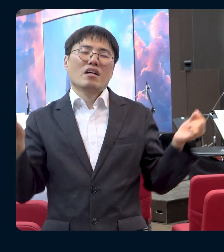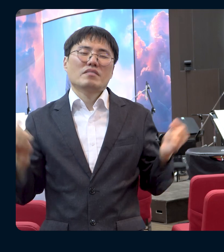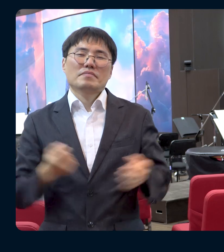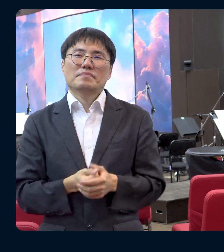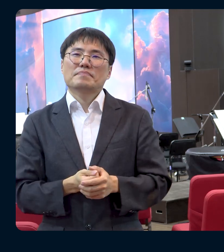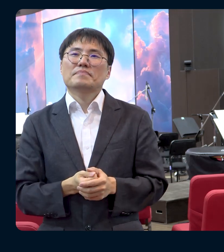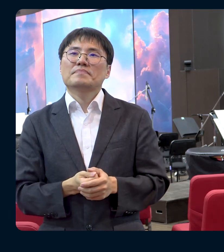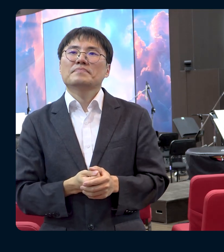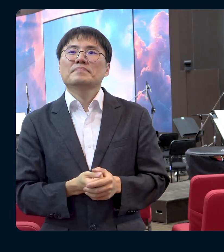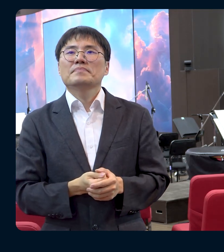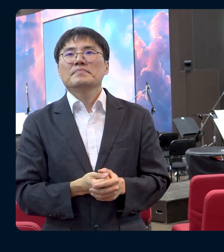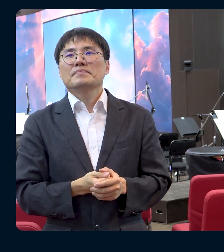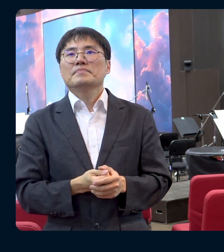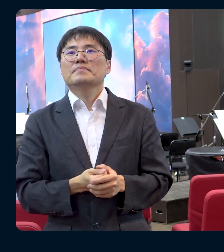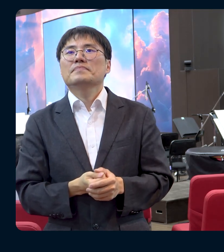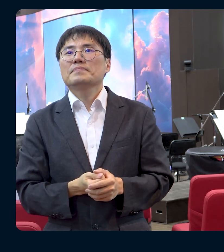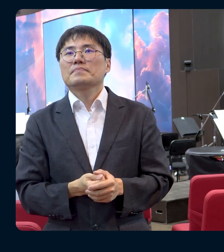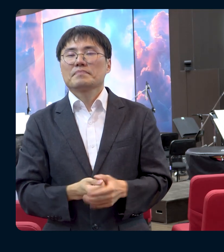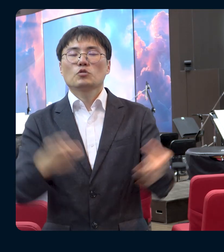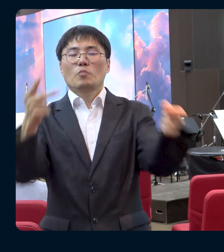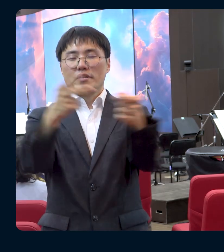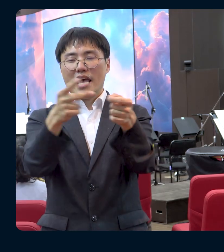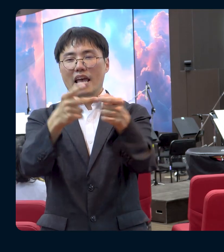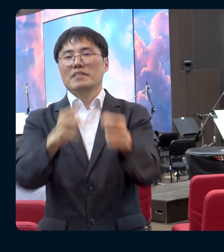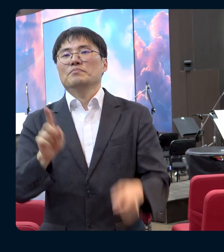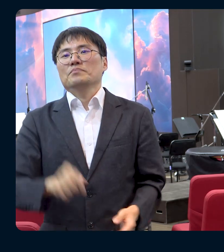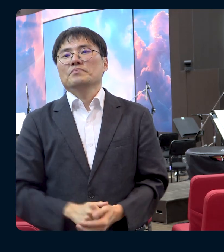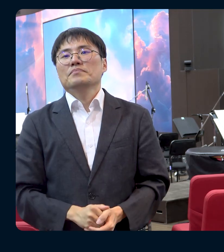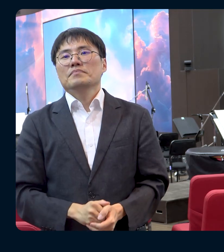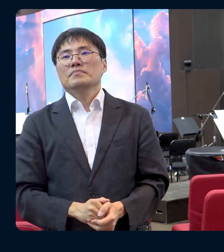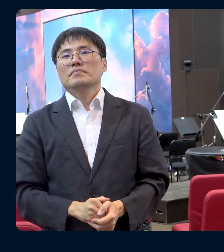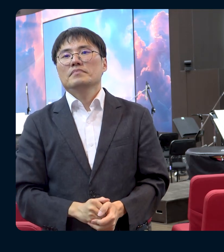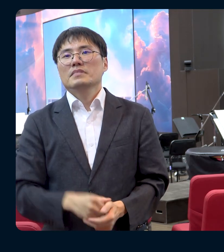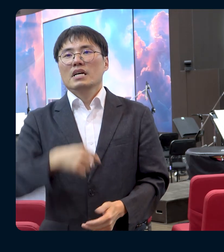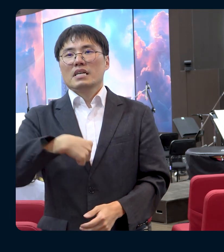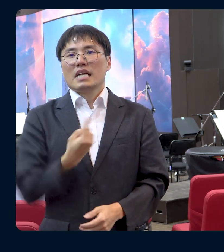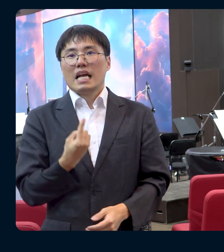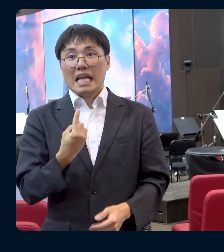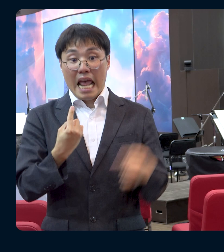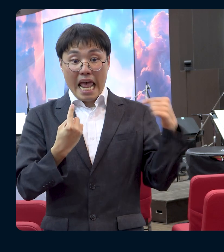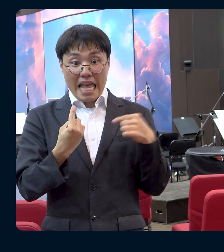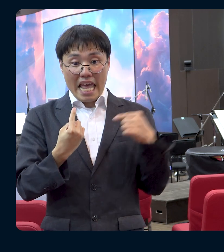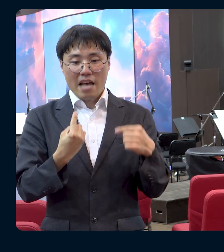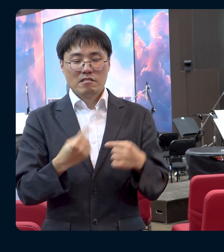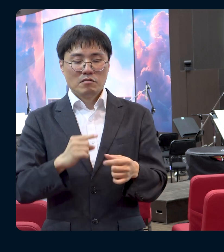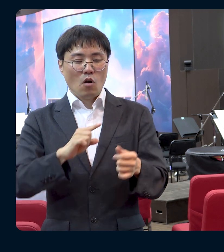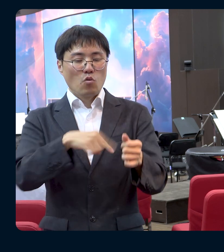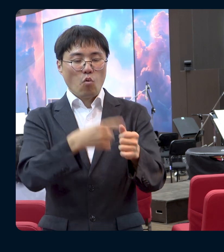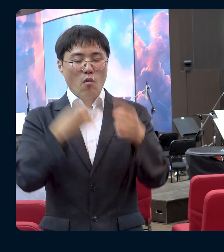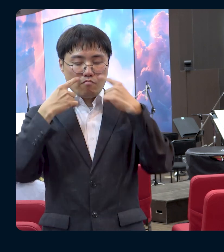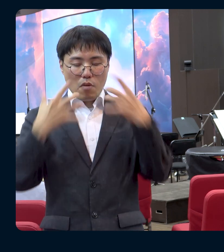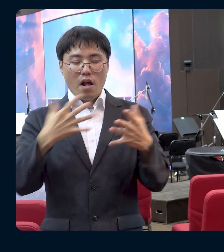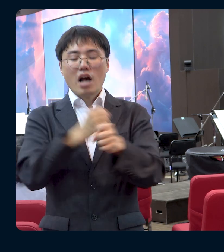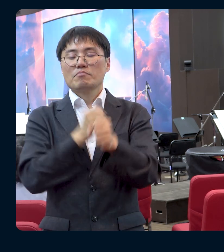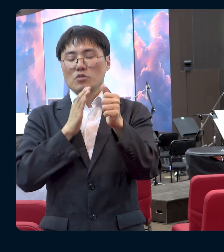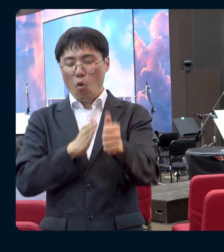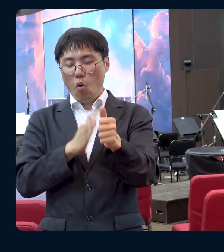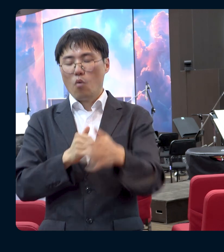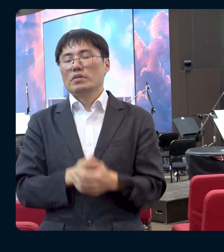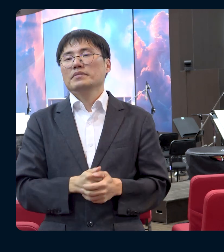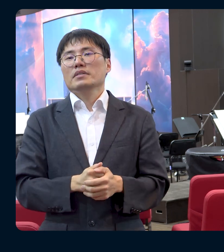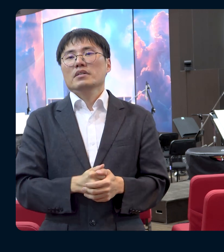나오는 것이다 하는 것이죠. 두 번째, 자기 자신에게 소속을 분명히